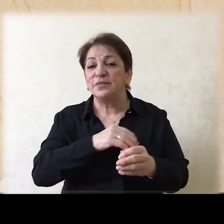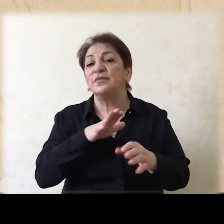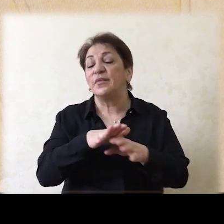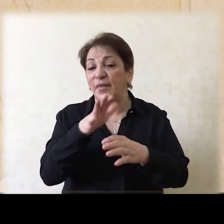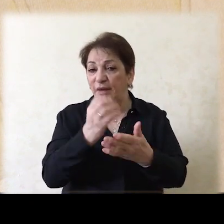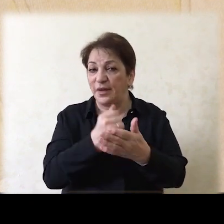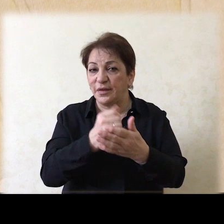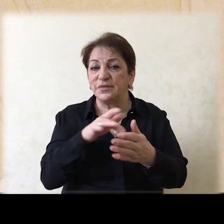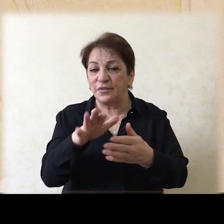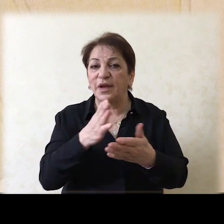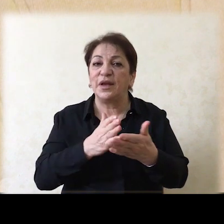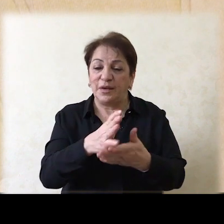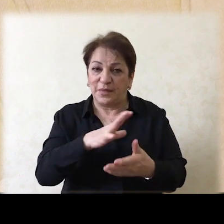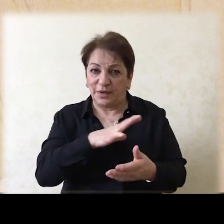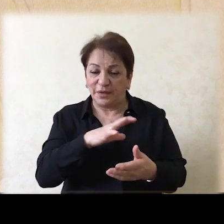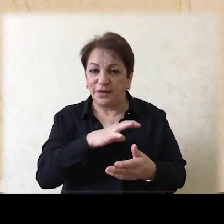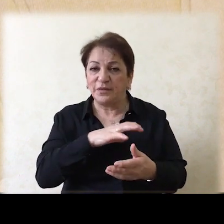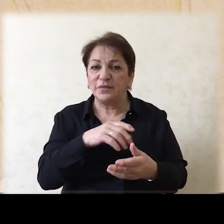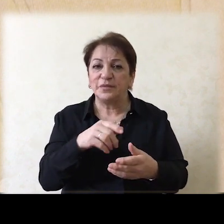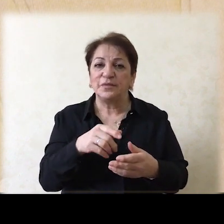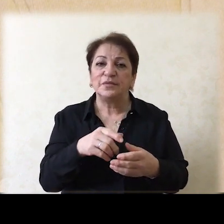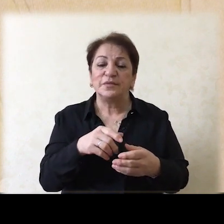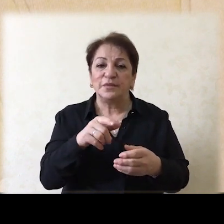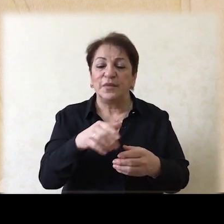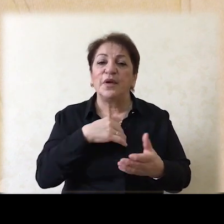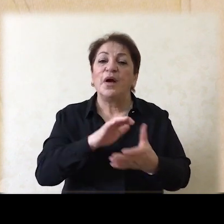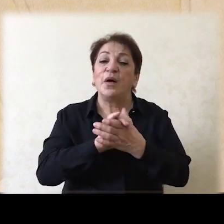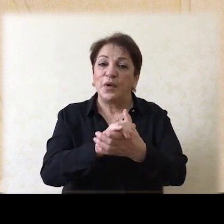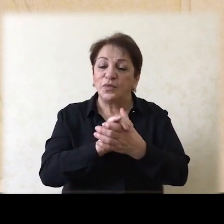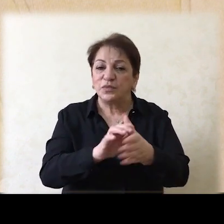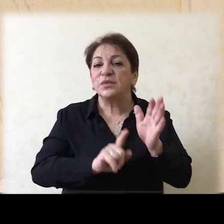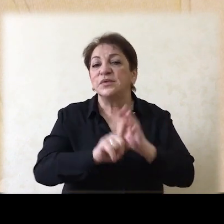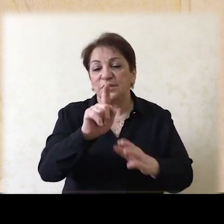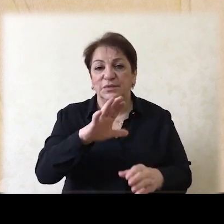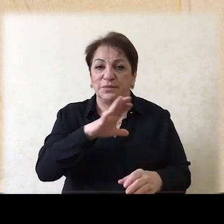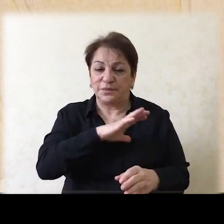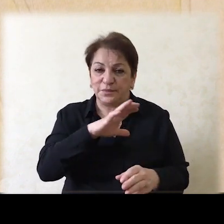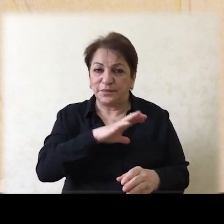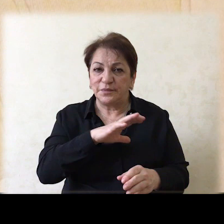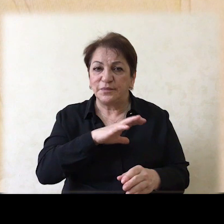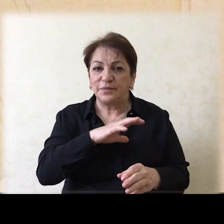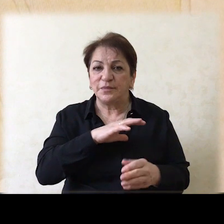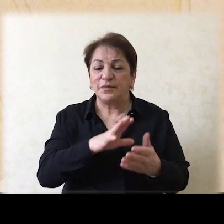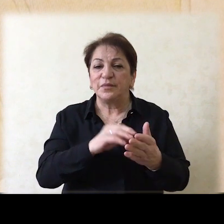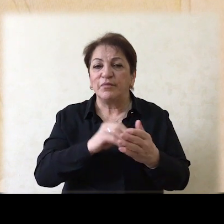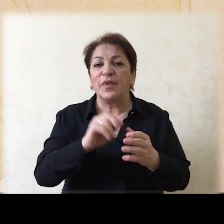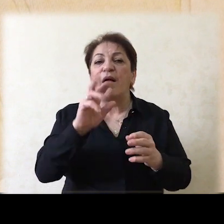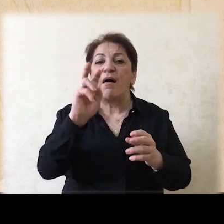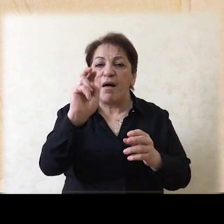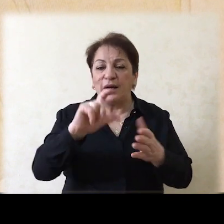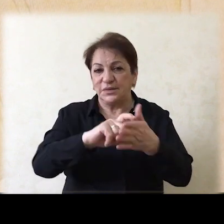իրականացման նպատակով, եւ այս համագործակցության սկիզբը դրվել է Ահույի